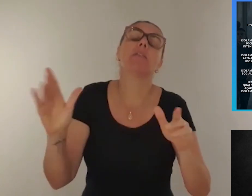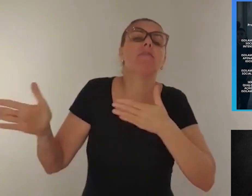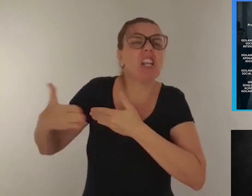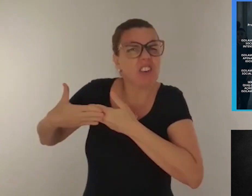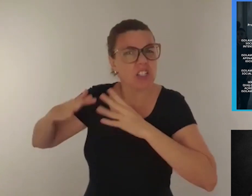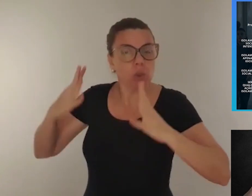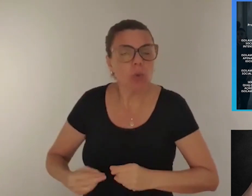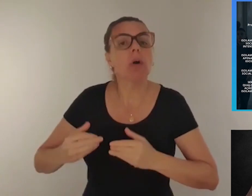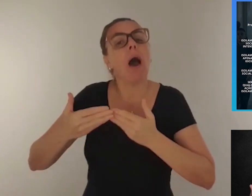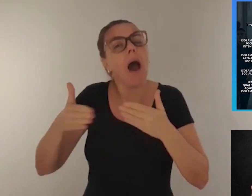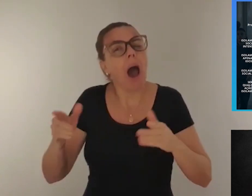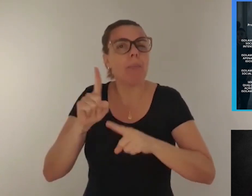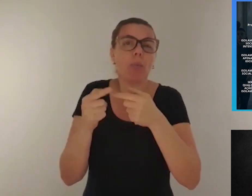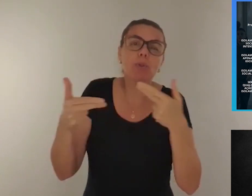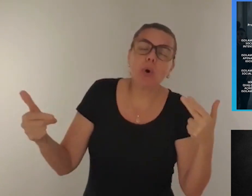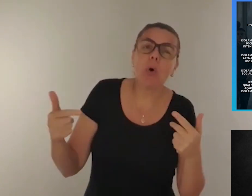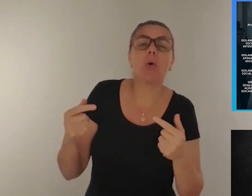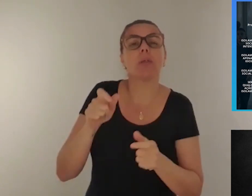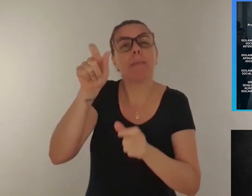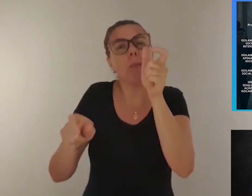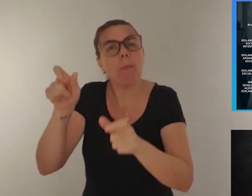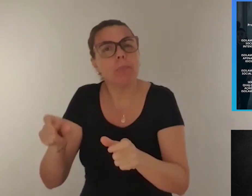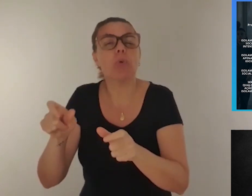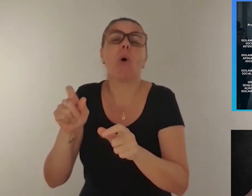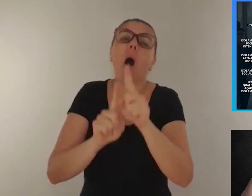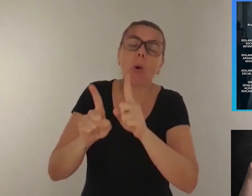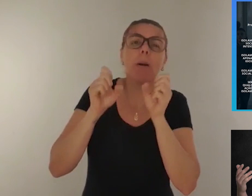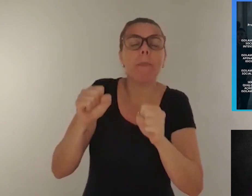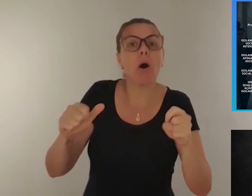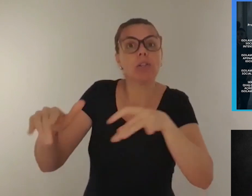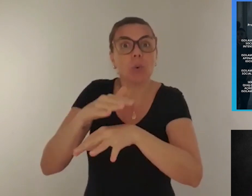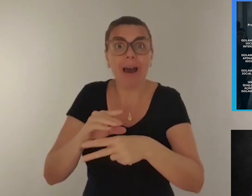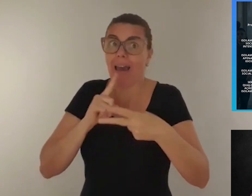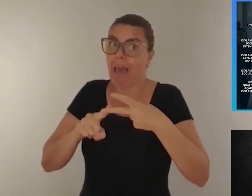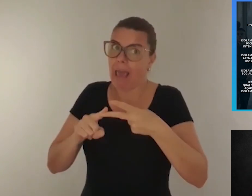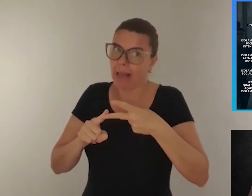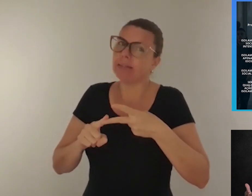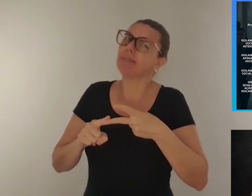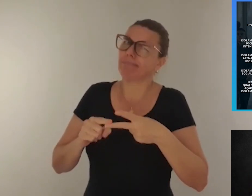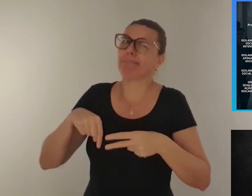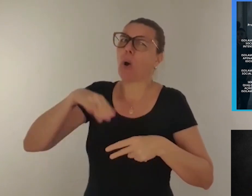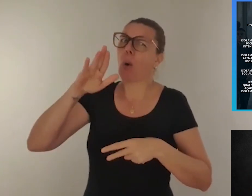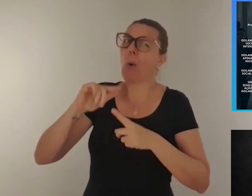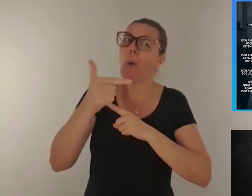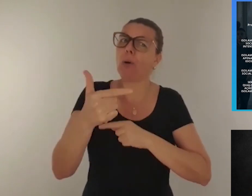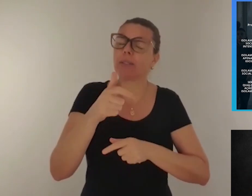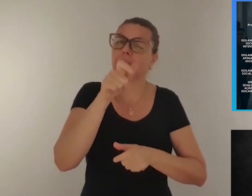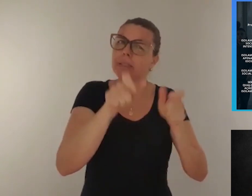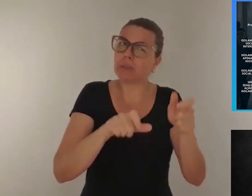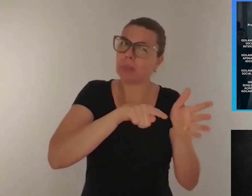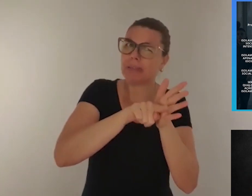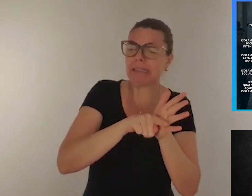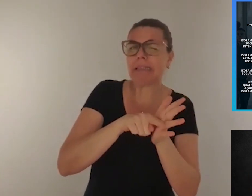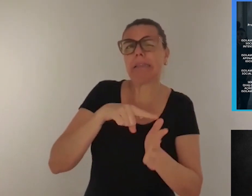mais extrema de supressão, com tudo fechado, para umas medidas mais brandas, como deixar uma parte da população circular e o que seria possível. Essa parte do estudo